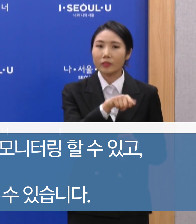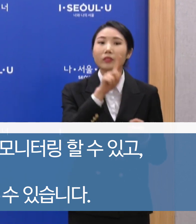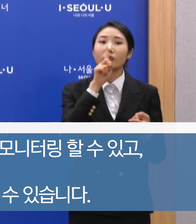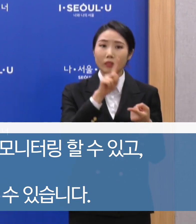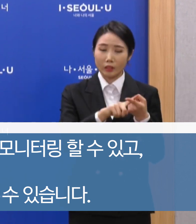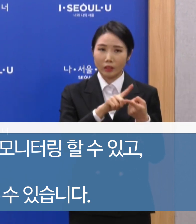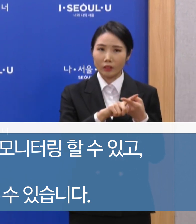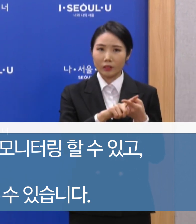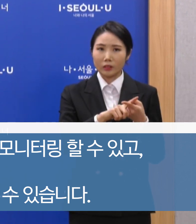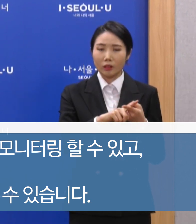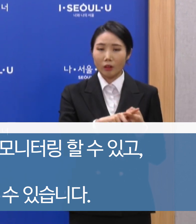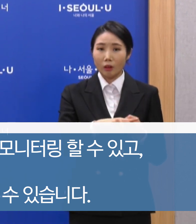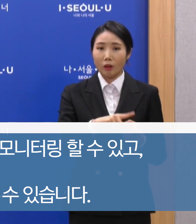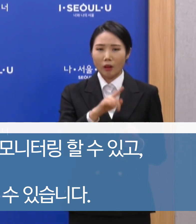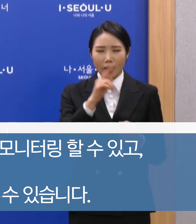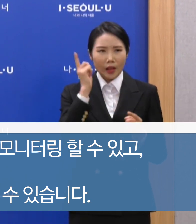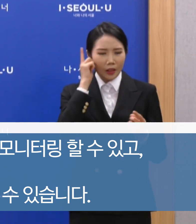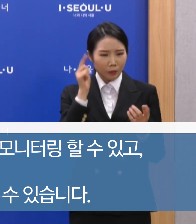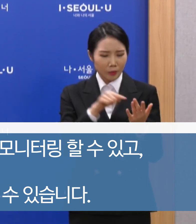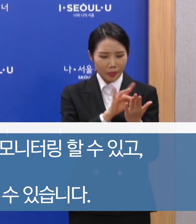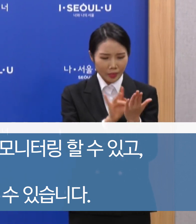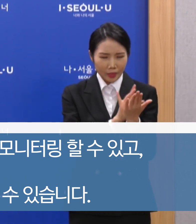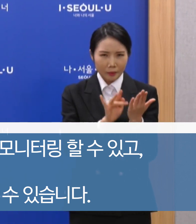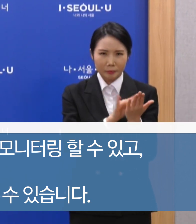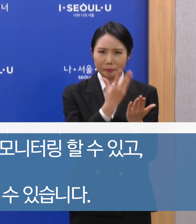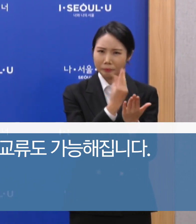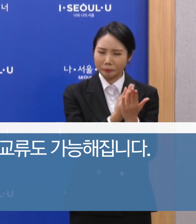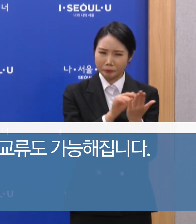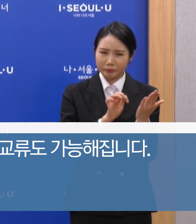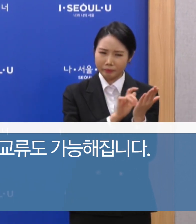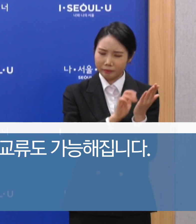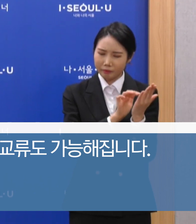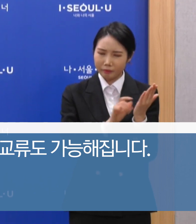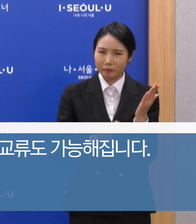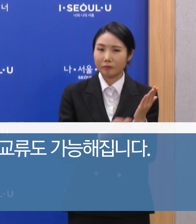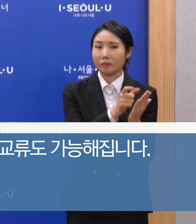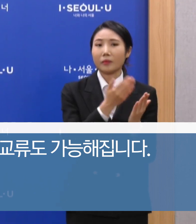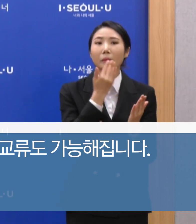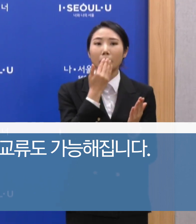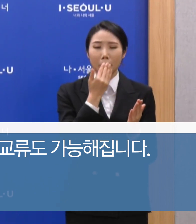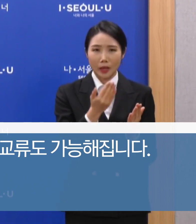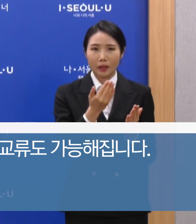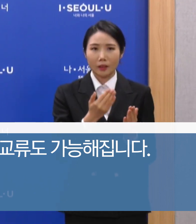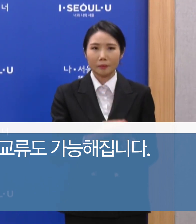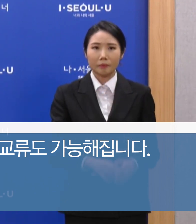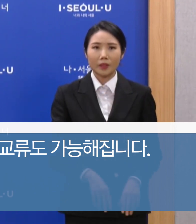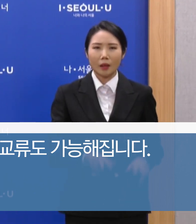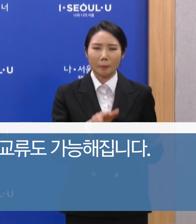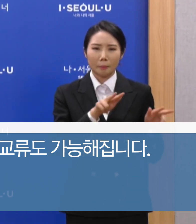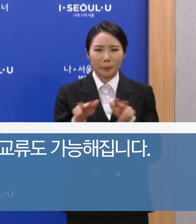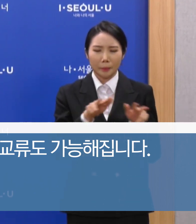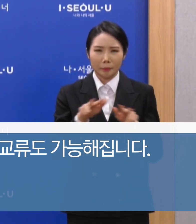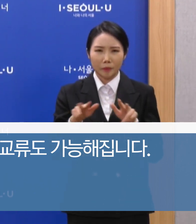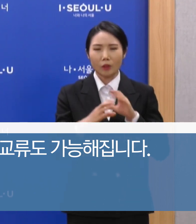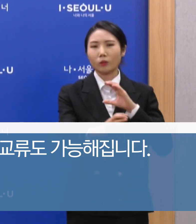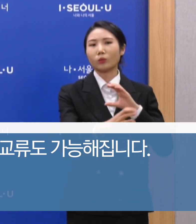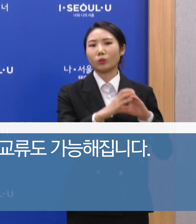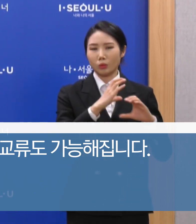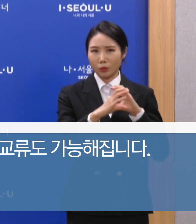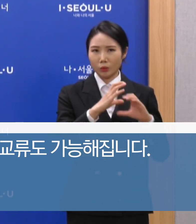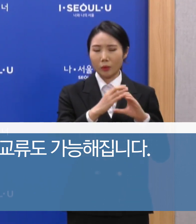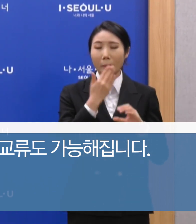책임자가 모바일로 바로 입력할 수 있습니다. 공사 관계자들과 실시간 정보 공개와